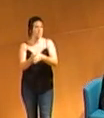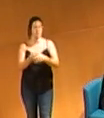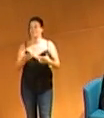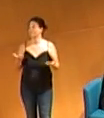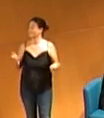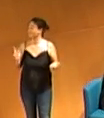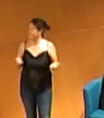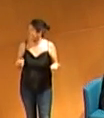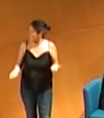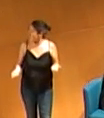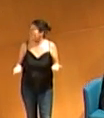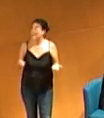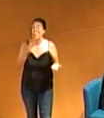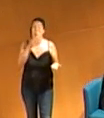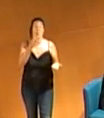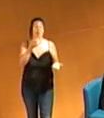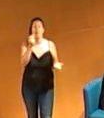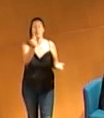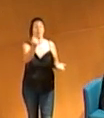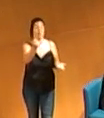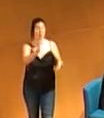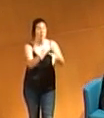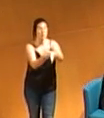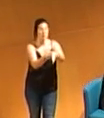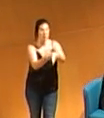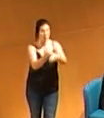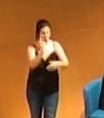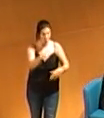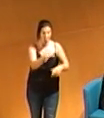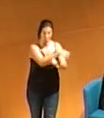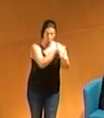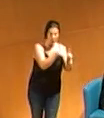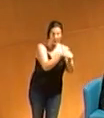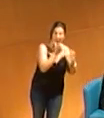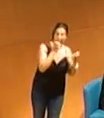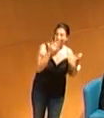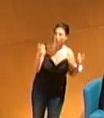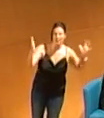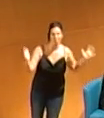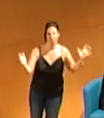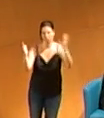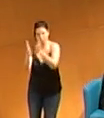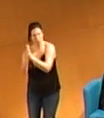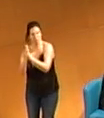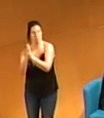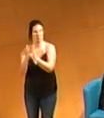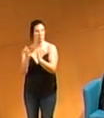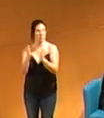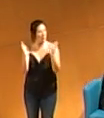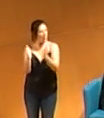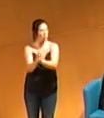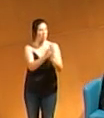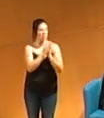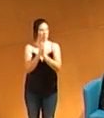vrai désir de rencontre et d'acceptation de l'autre. Et ce qui renvoie bien au fait que la société inclusive, c'est un